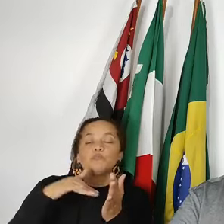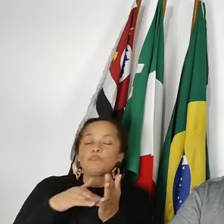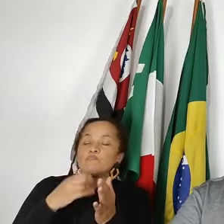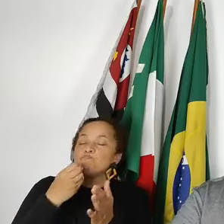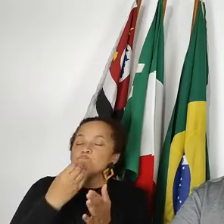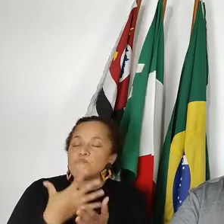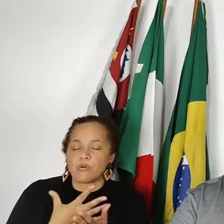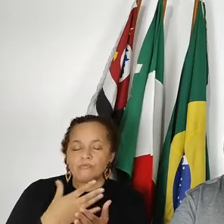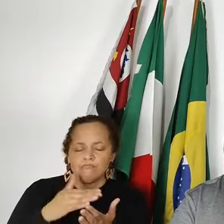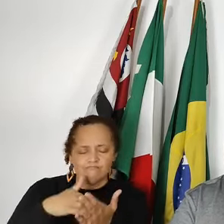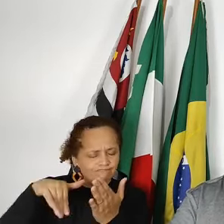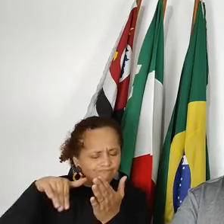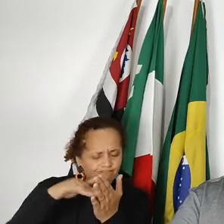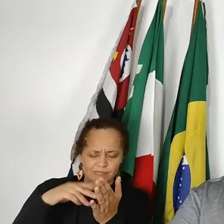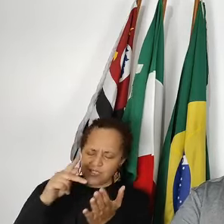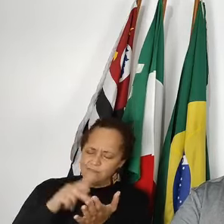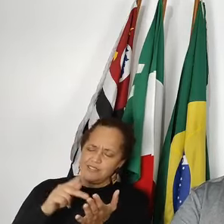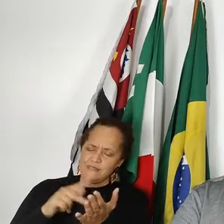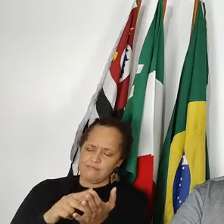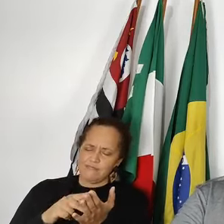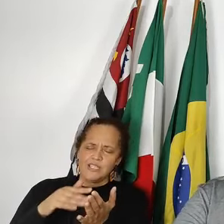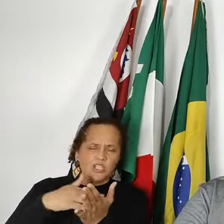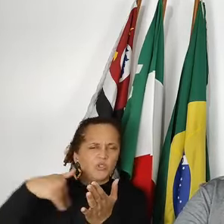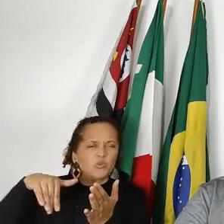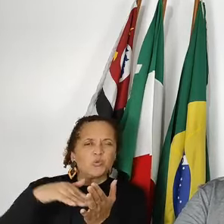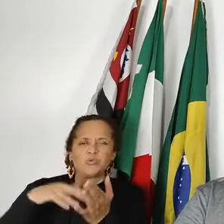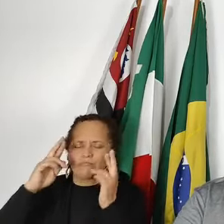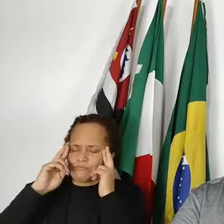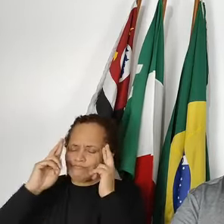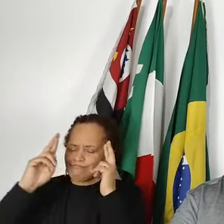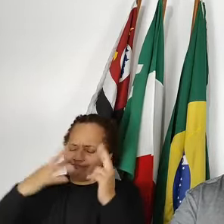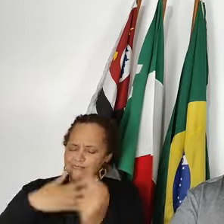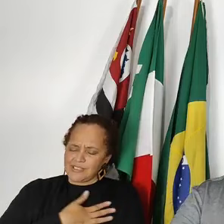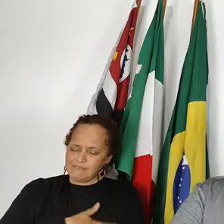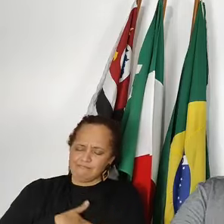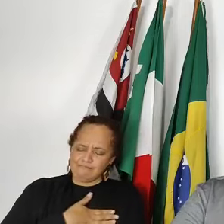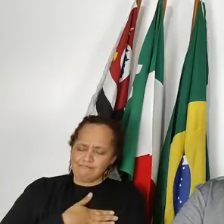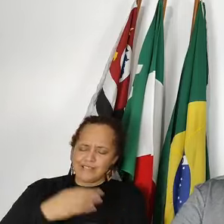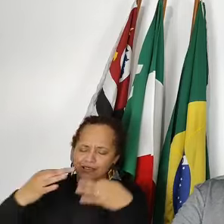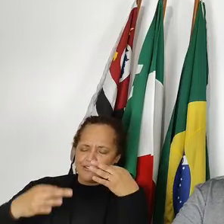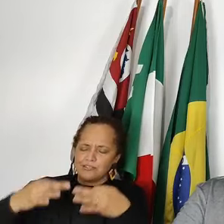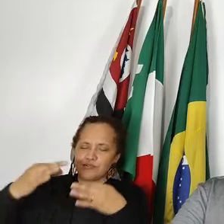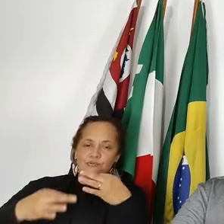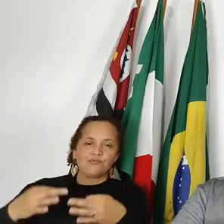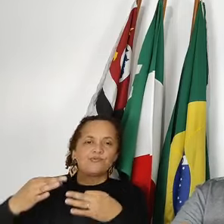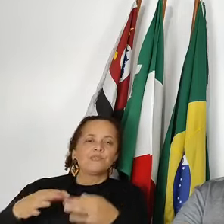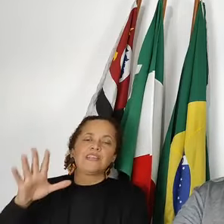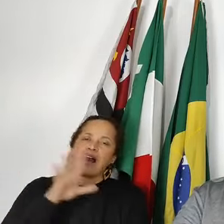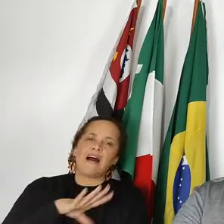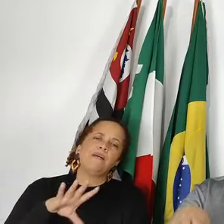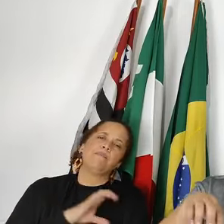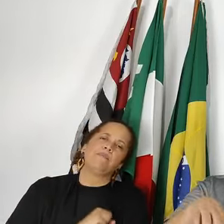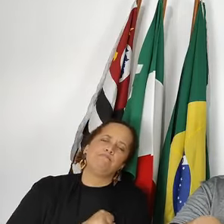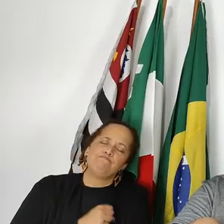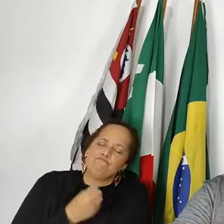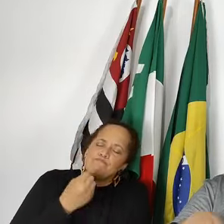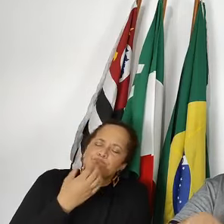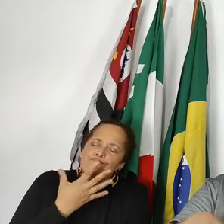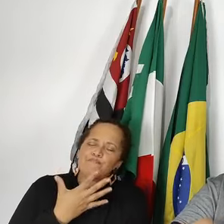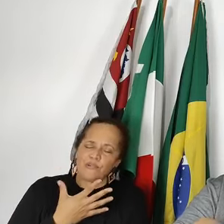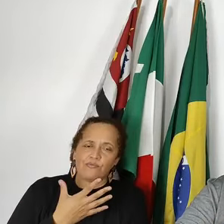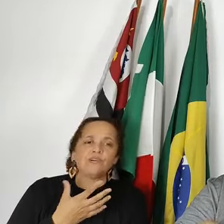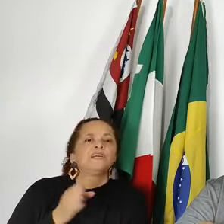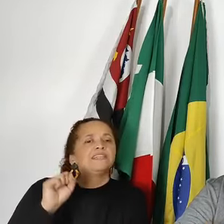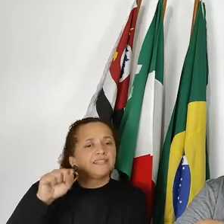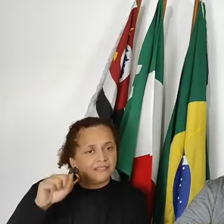bom, tudo que é verdadeiro, respeitável, agradável, justo, puro, amável, de boa fama, e se a virtude,